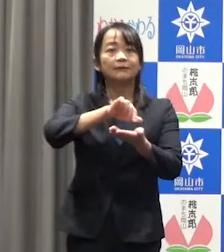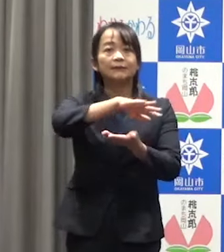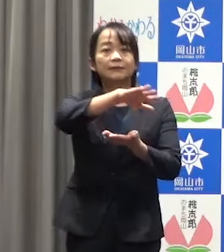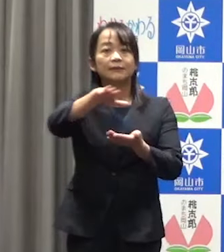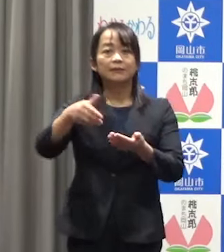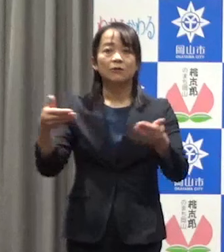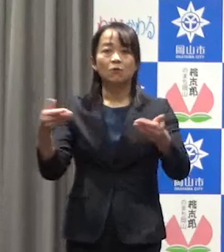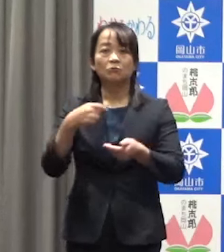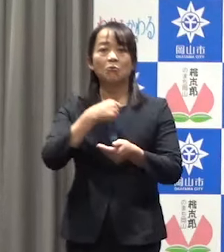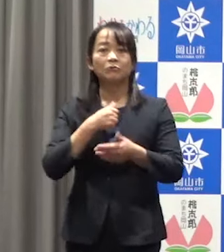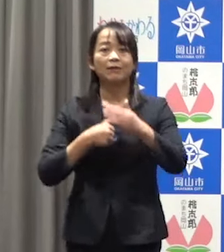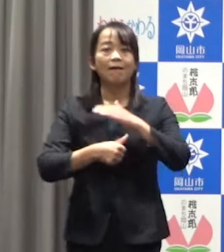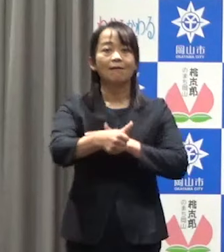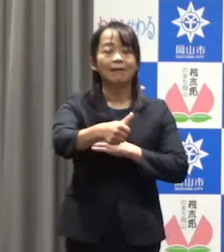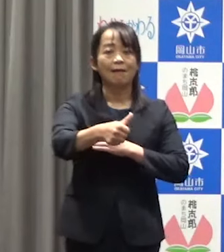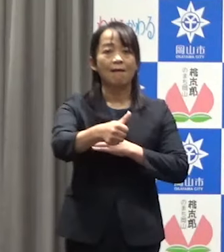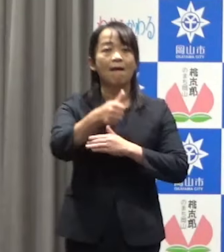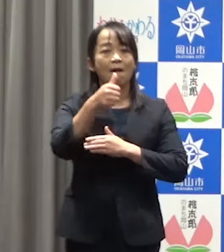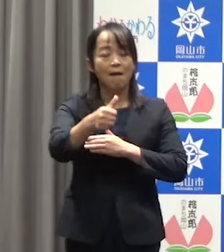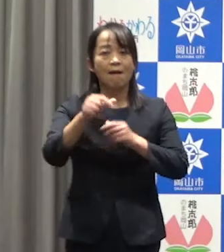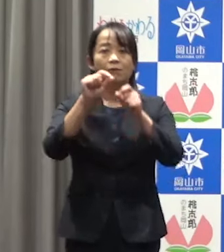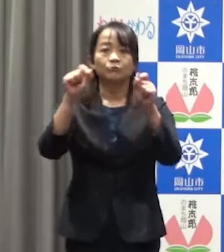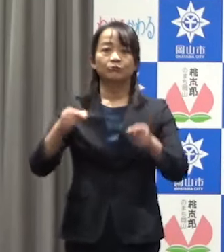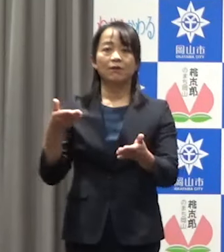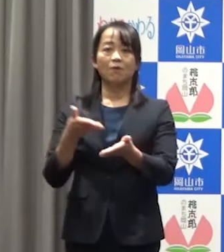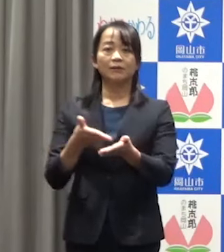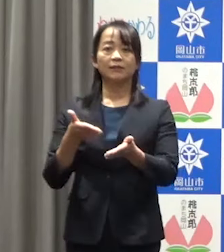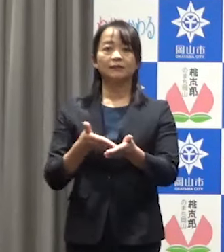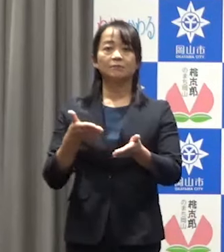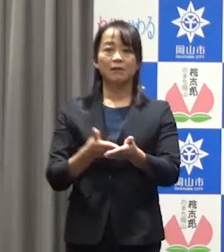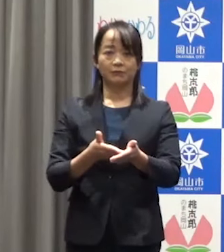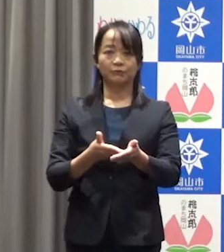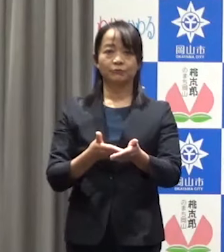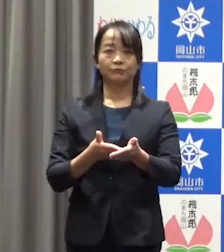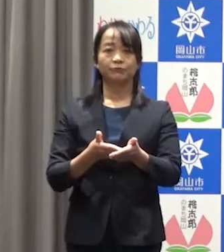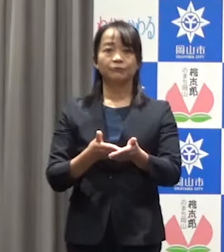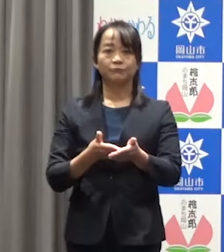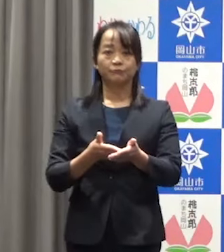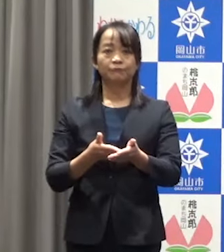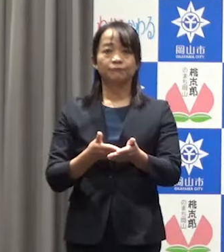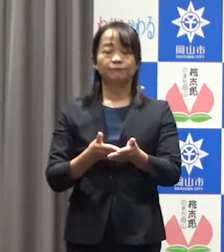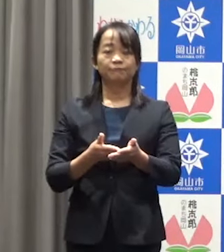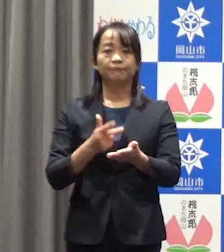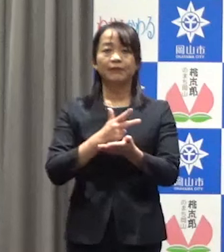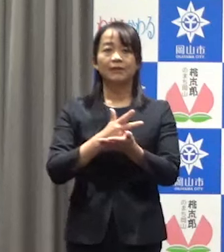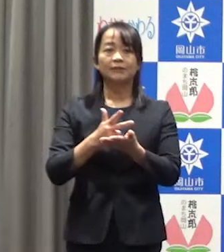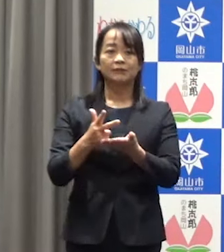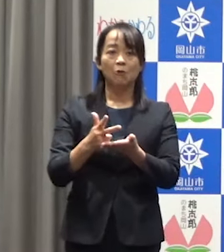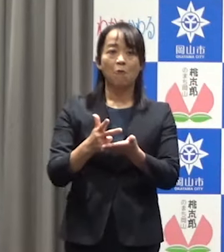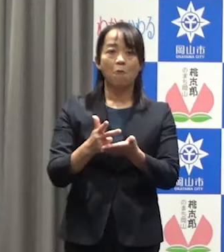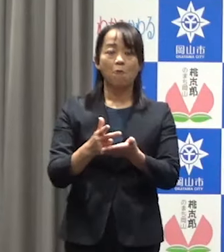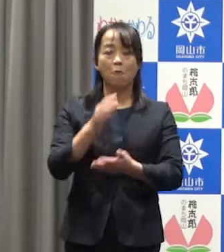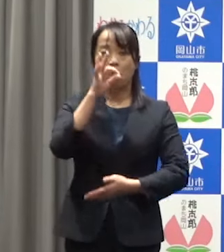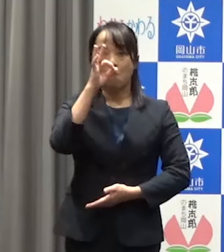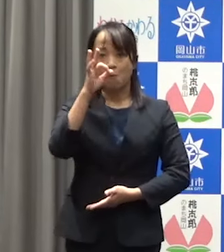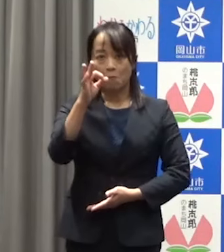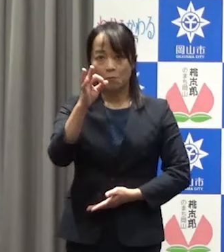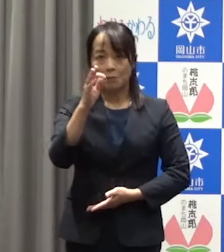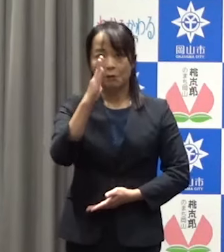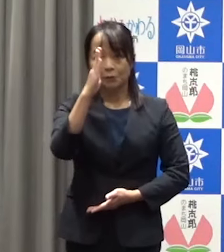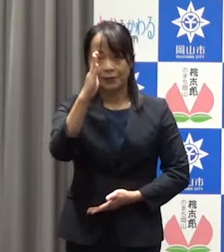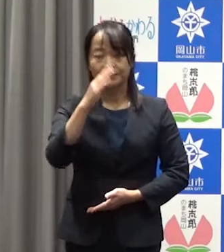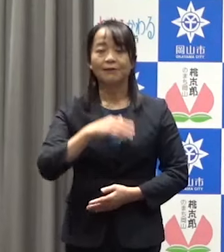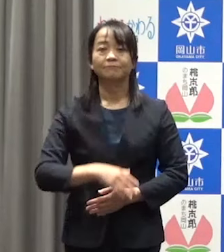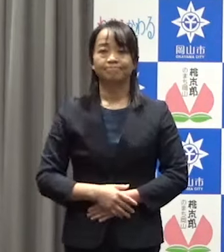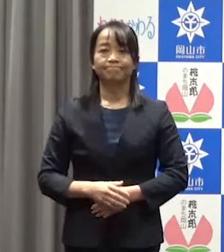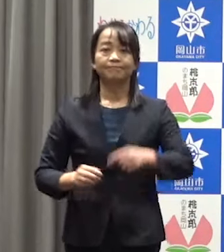についてご説明をいたします。支援一覧の資料をご覧ください。